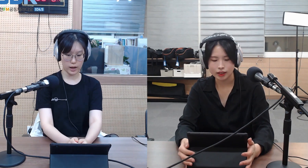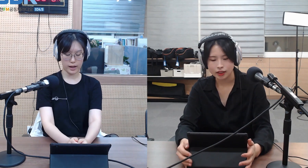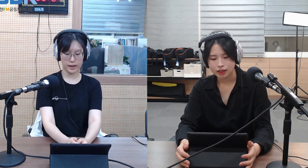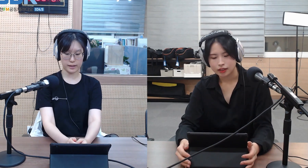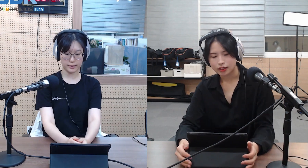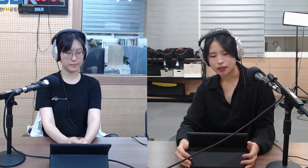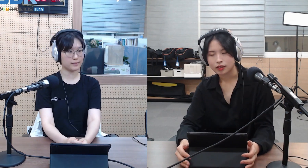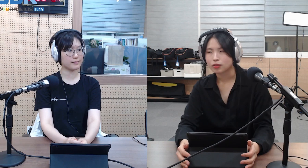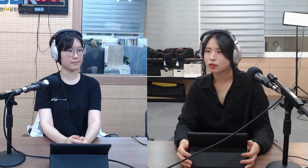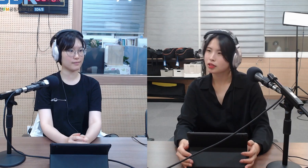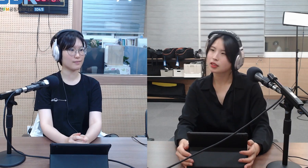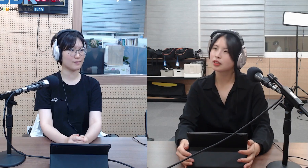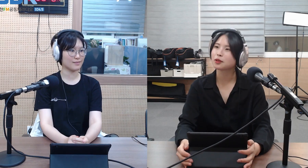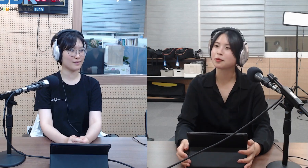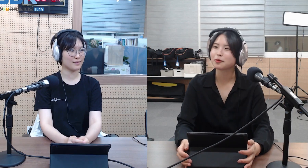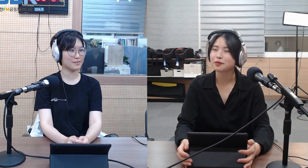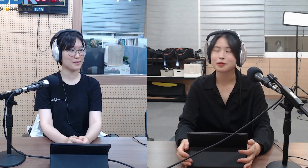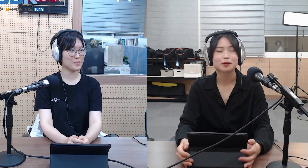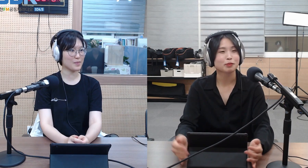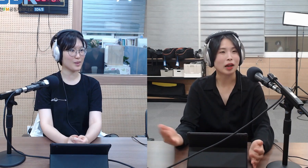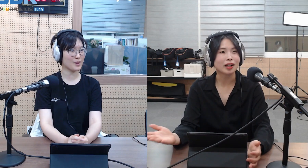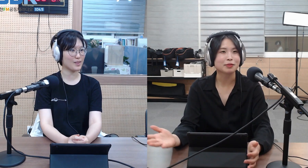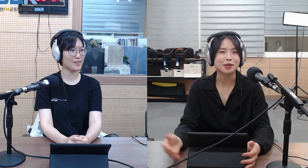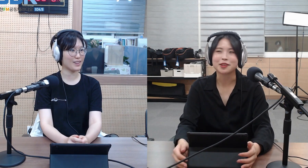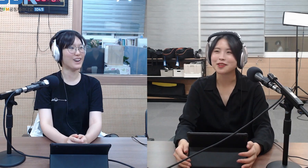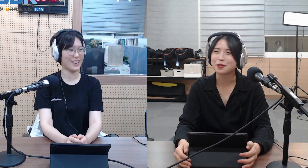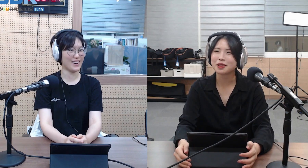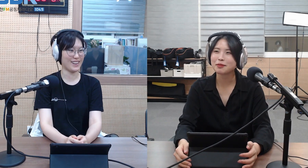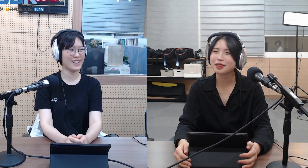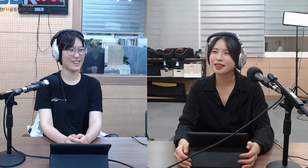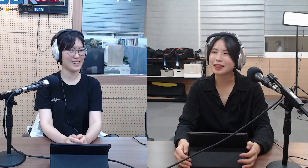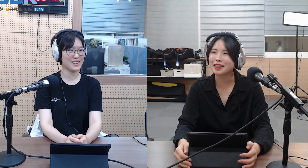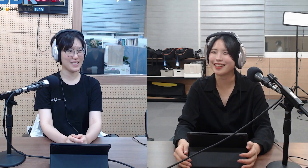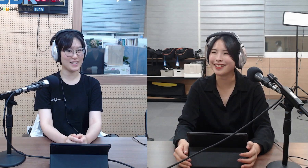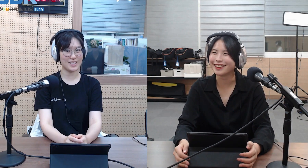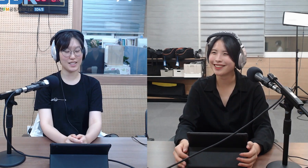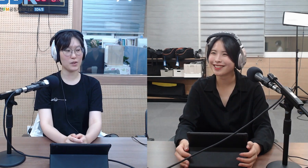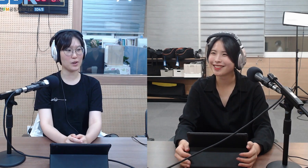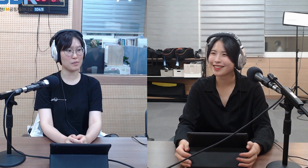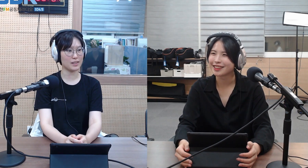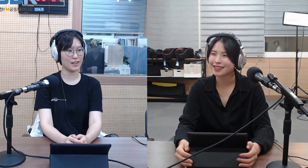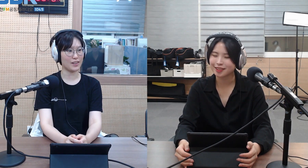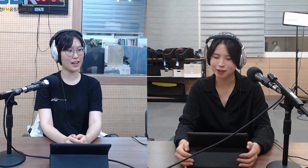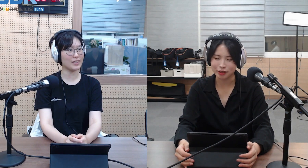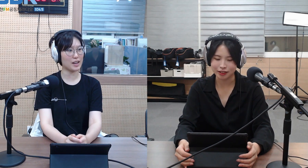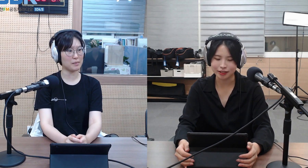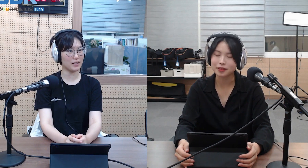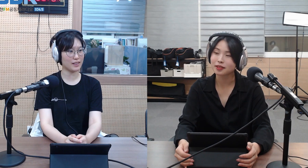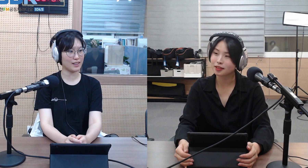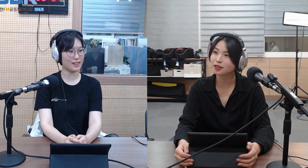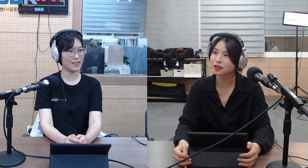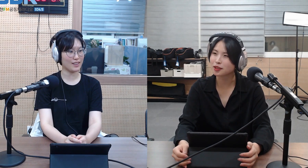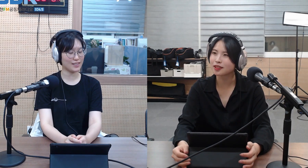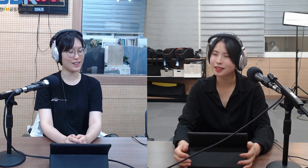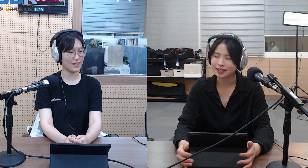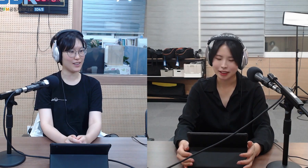박진희입니다. 네, 상당히 반갑죠. 오랜만에. 진짜 오랜만이에요. 그쵸? 한 달만? 그렇죠. 네.